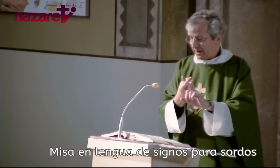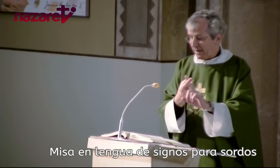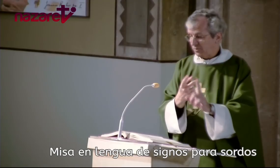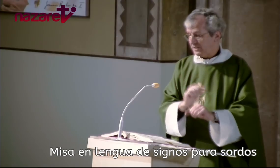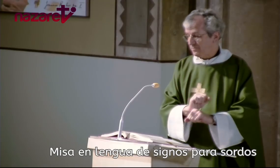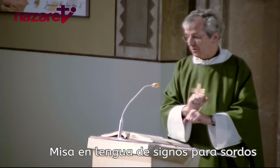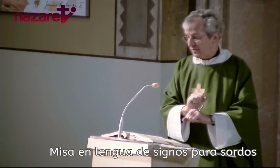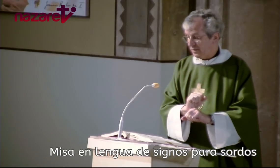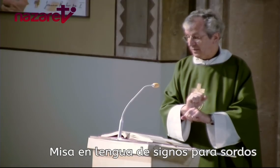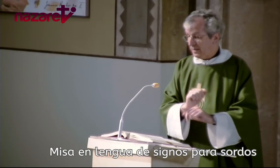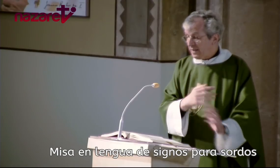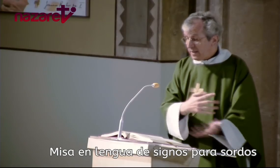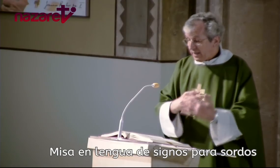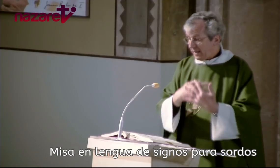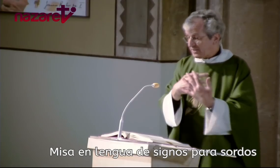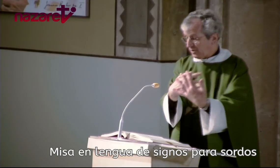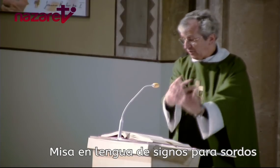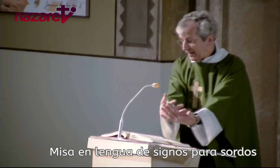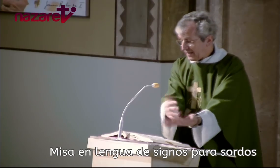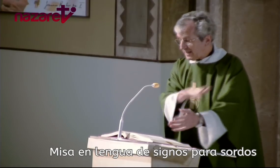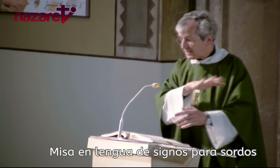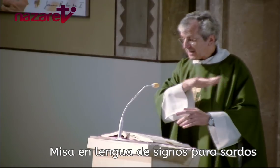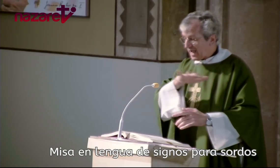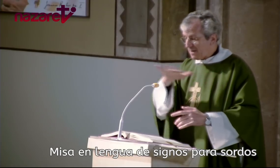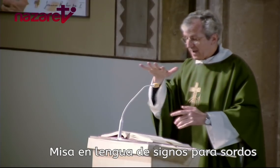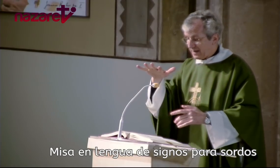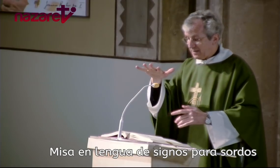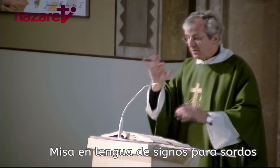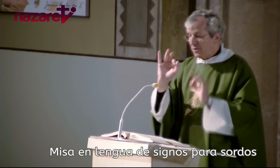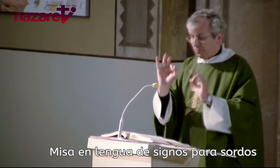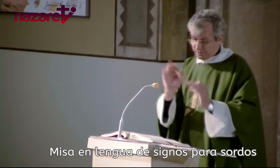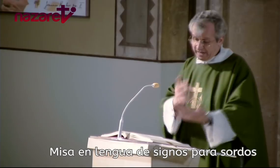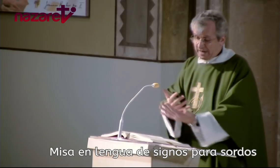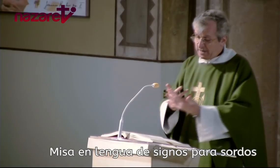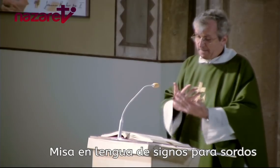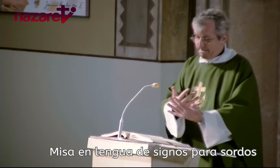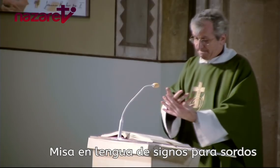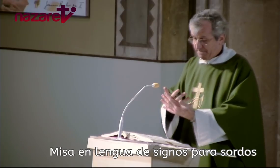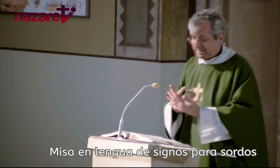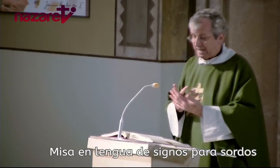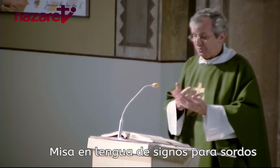hermano de Simón, echando las redes al mar, pues eran